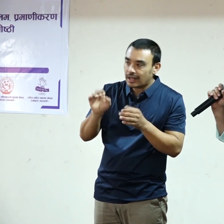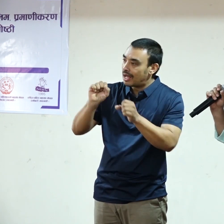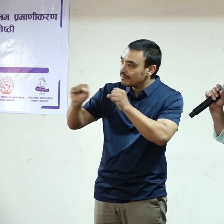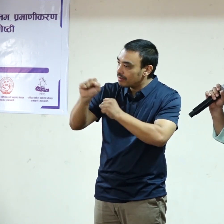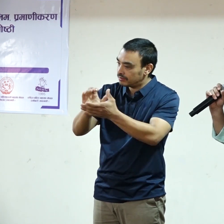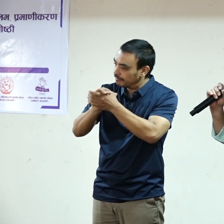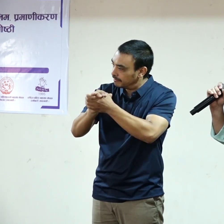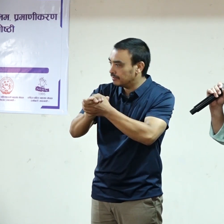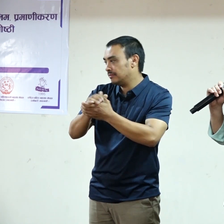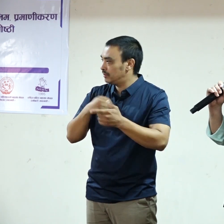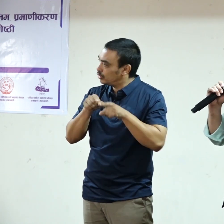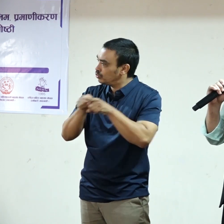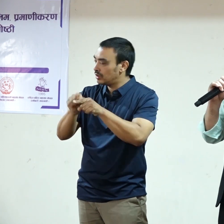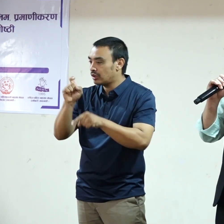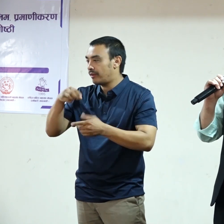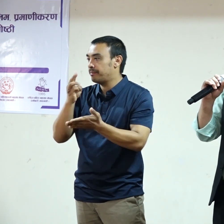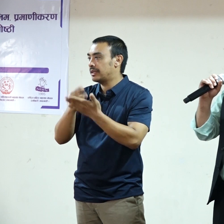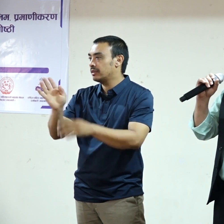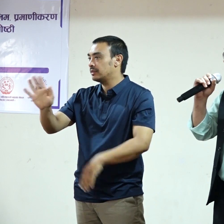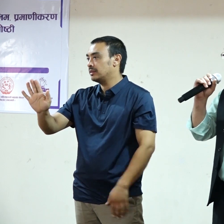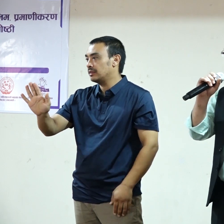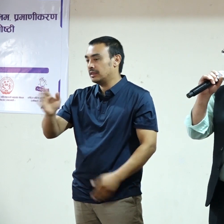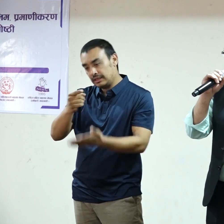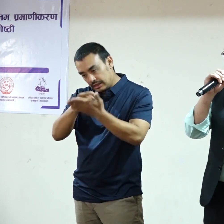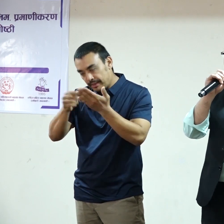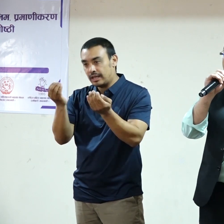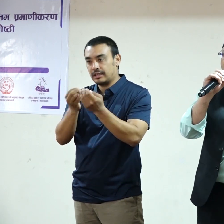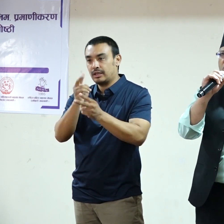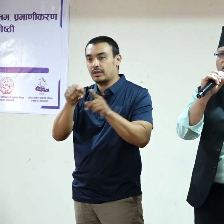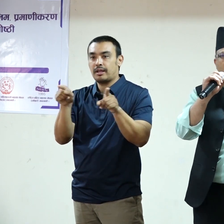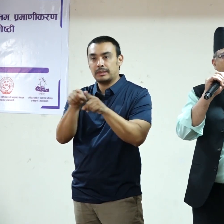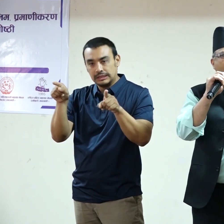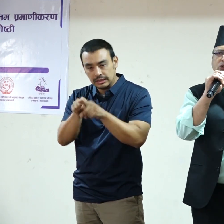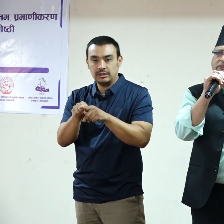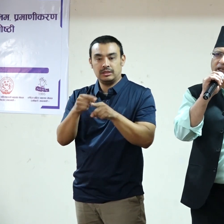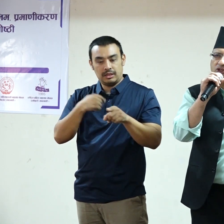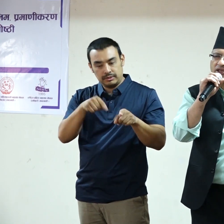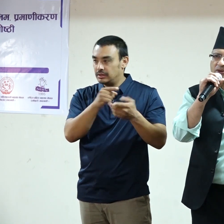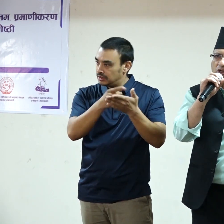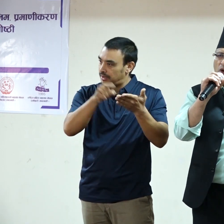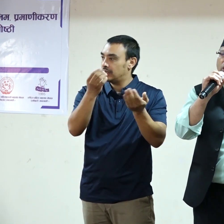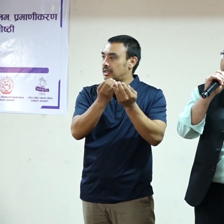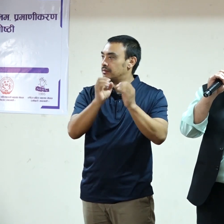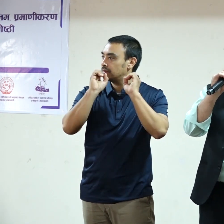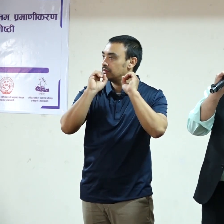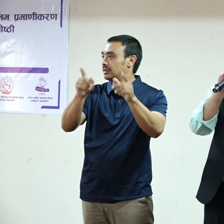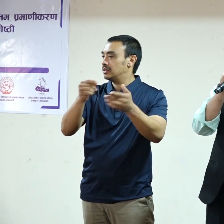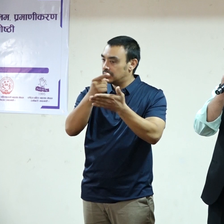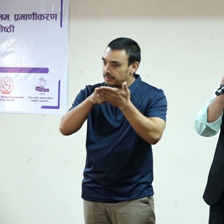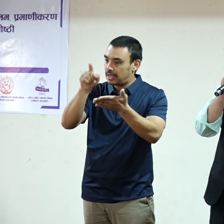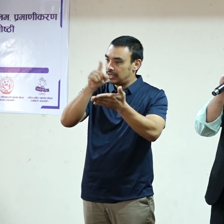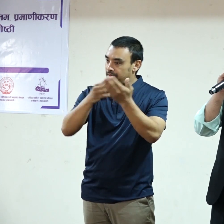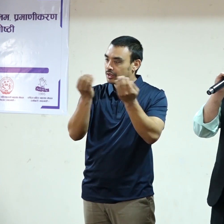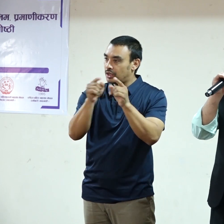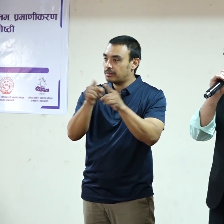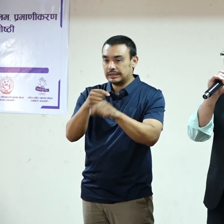तपाईँहरूको साथमा छौँ। यो गफ मात्रै गरेर होइन, सिफारिस गर्ने कुराहरूको निम्ति हामी सिफारिस गर्छौँ, गरेका सिफारिसहरूलाई